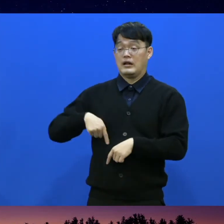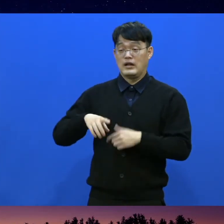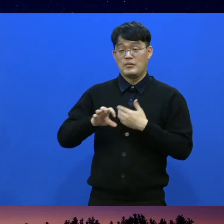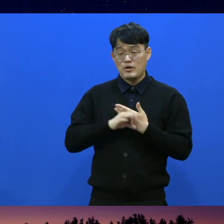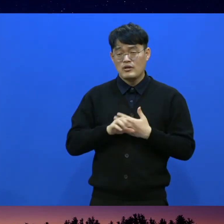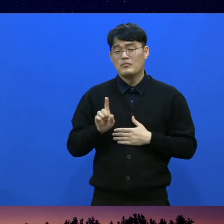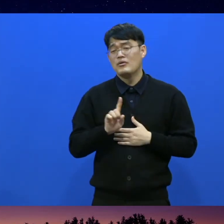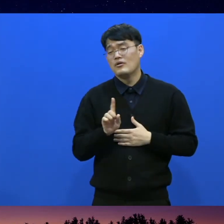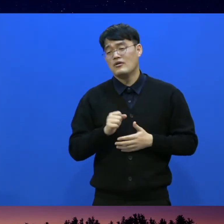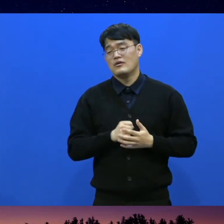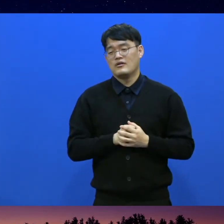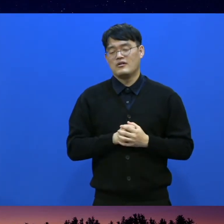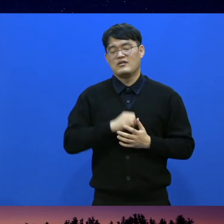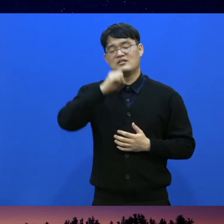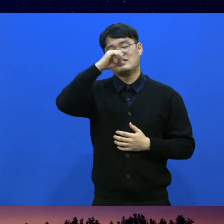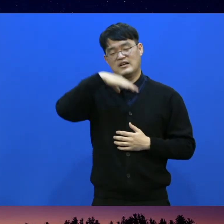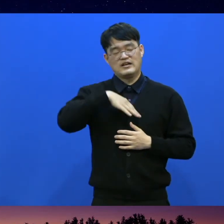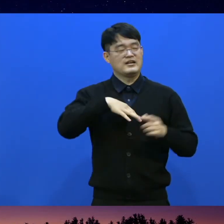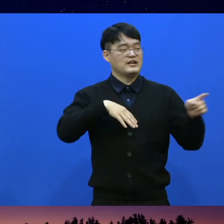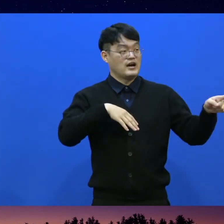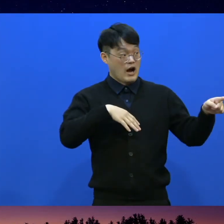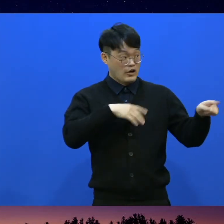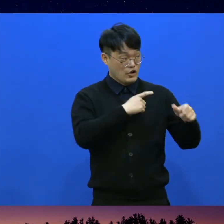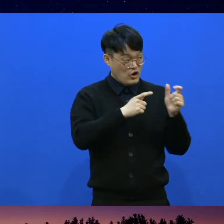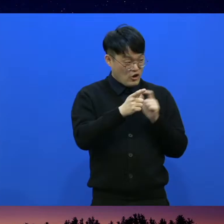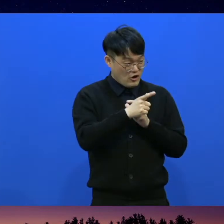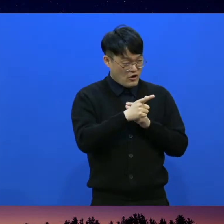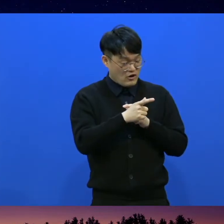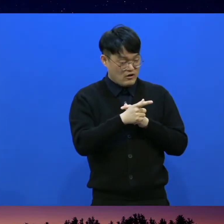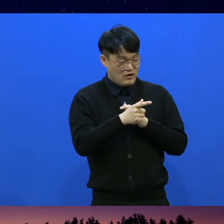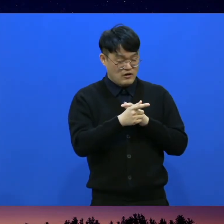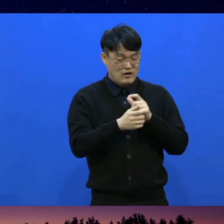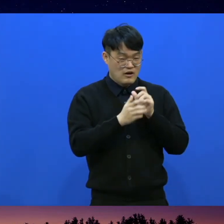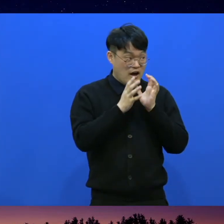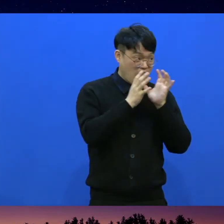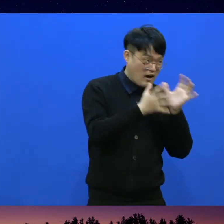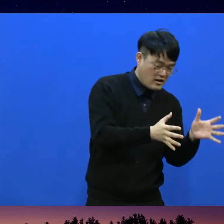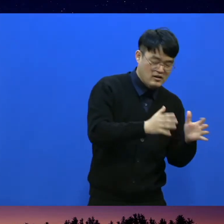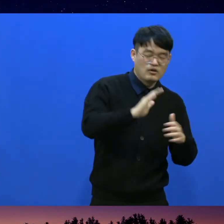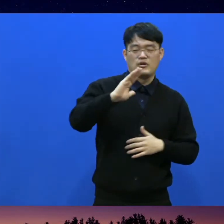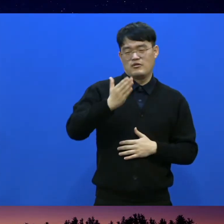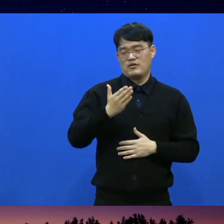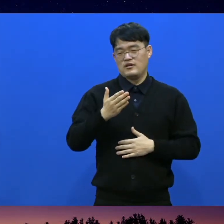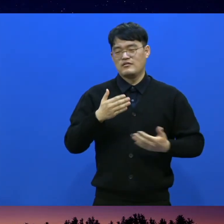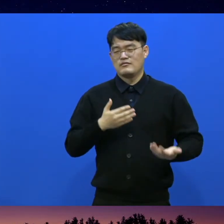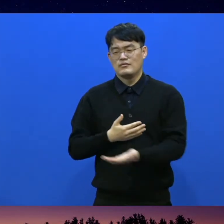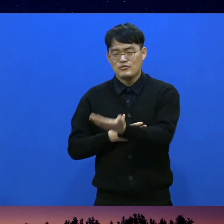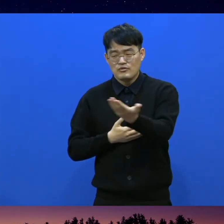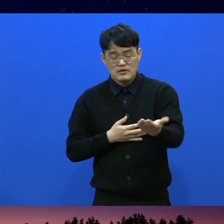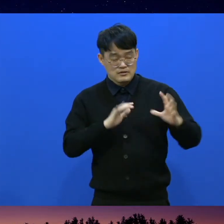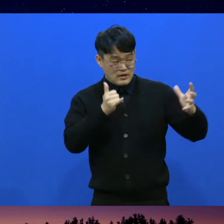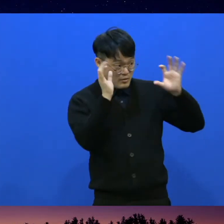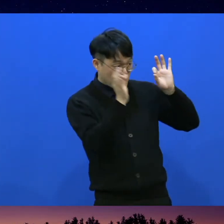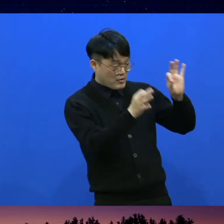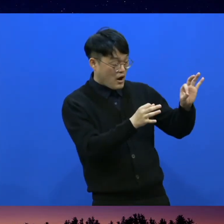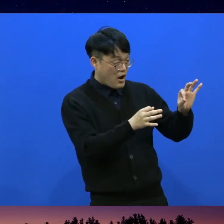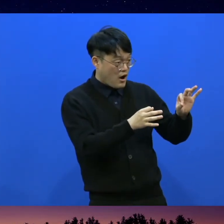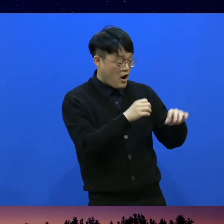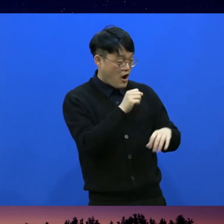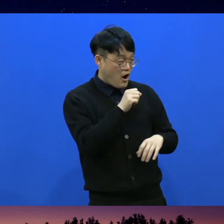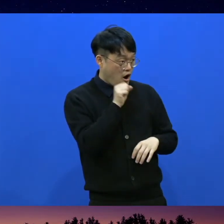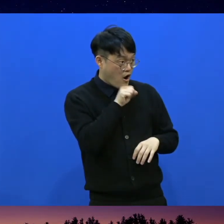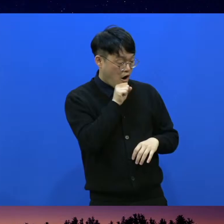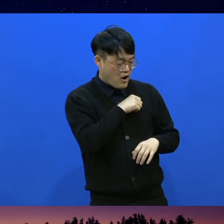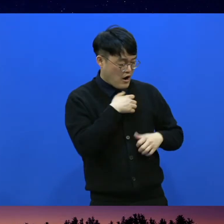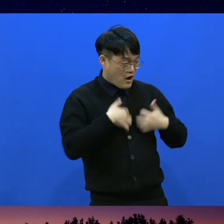이제 지는 겁니다. 세속 문화에 뭐 얼마나 여러분 재밌는 게 많습니까 세상에. 그 이제 빼앗기는